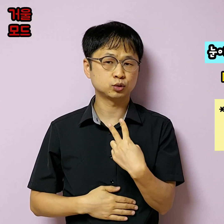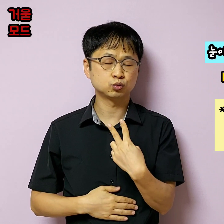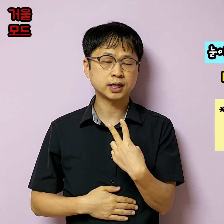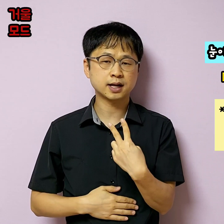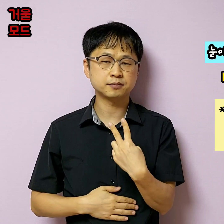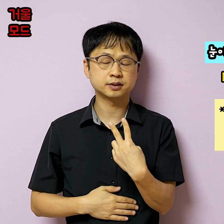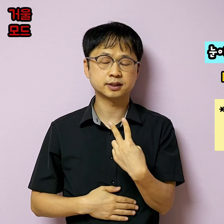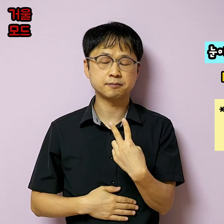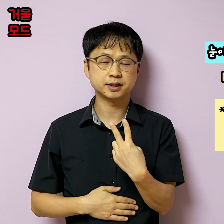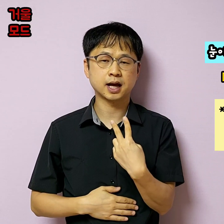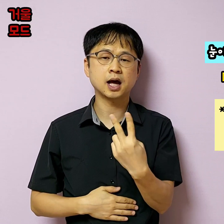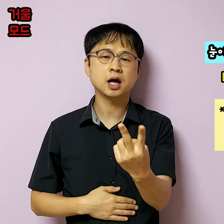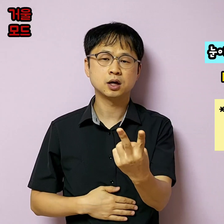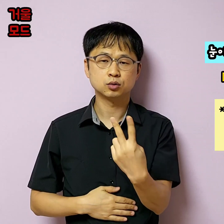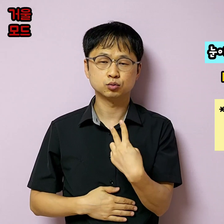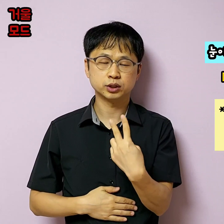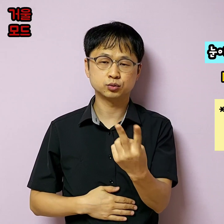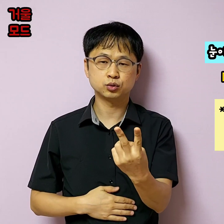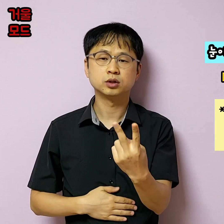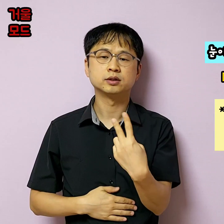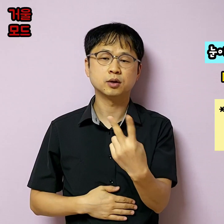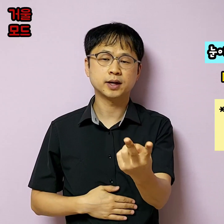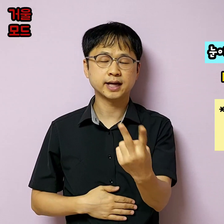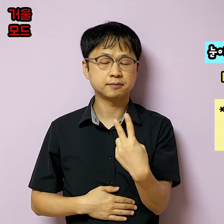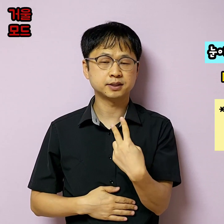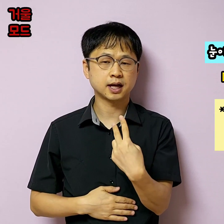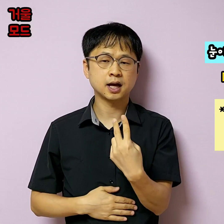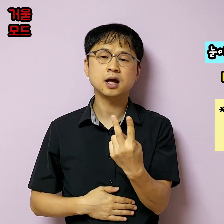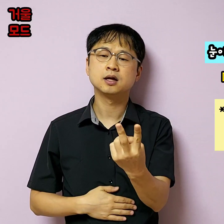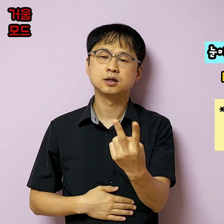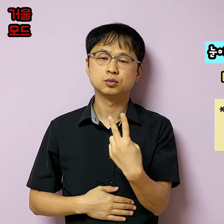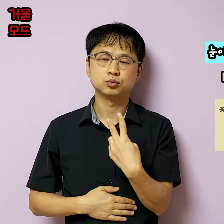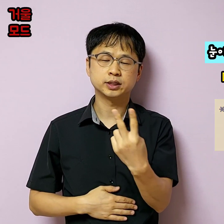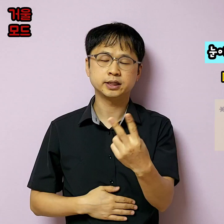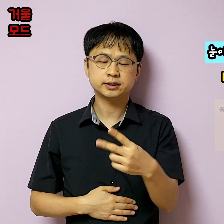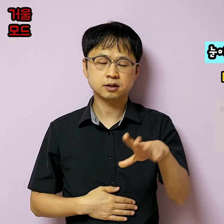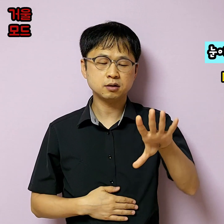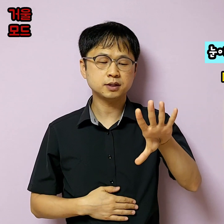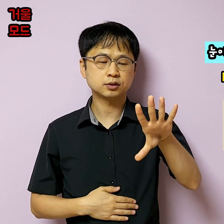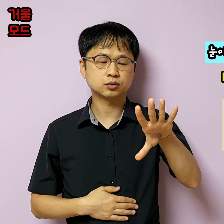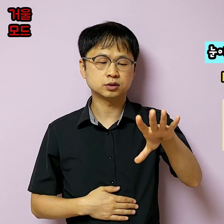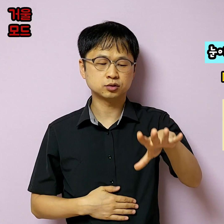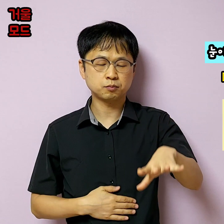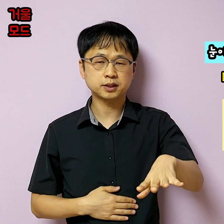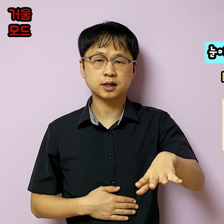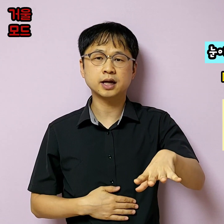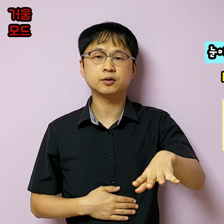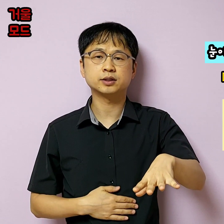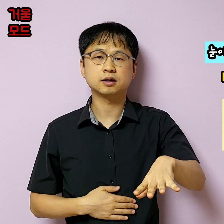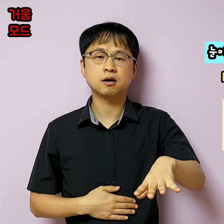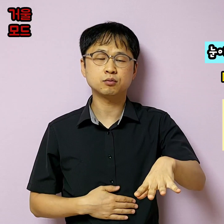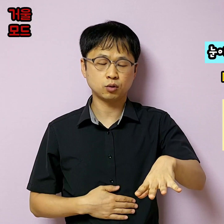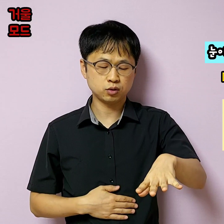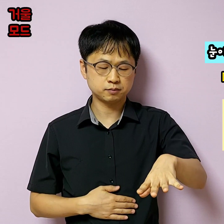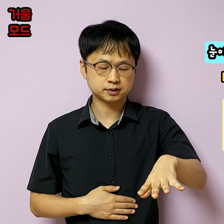두 사람을 뜻합니다. 우리 둘, 너와 나입니다. 우리 처음이란 수어는 손바닥을 아래로 해서 위로